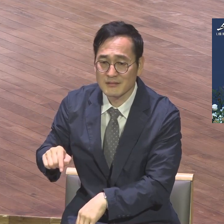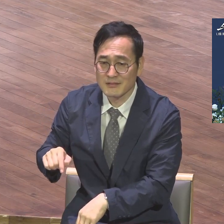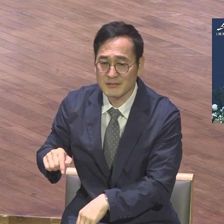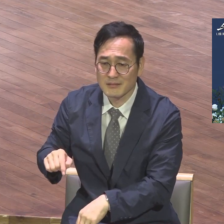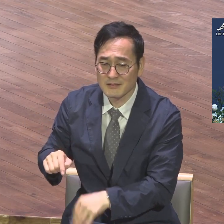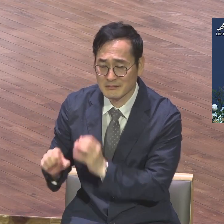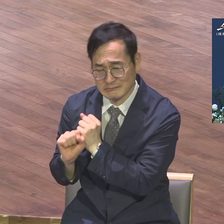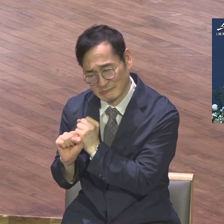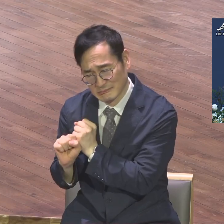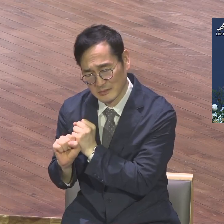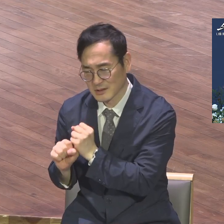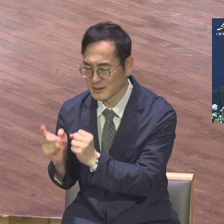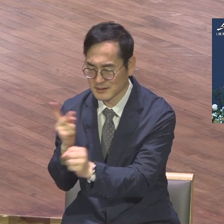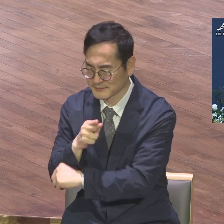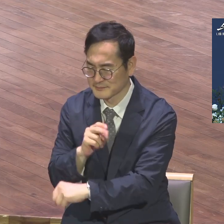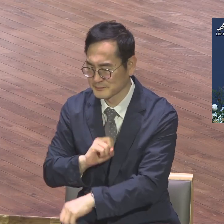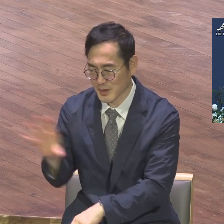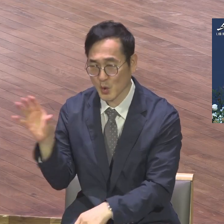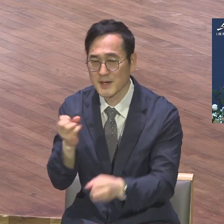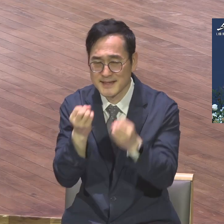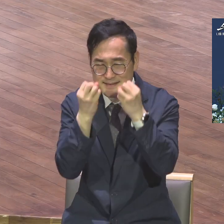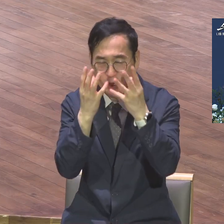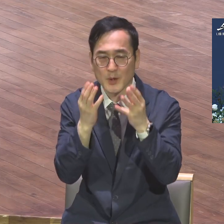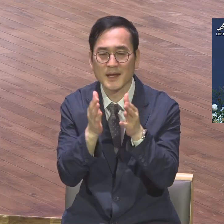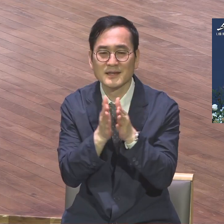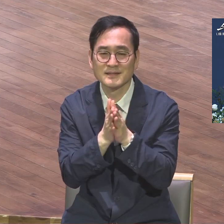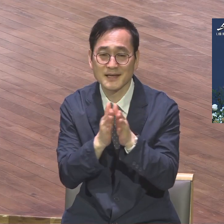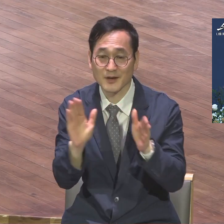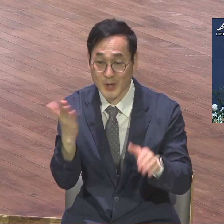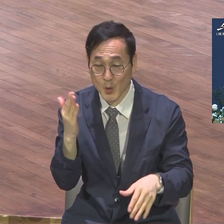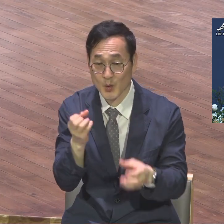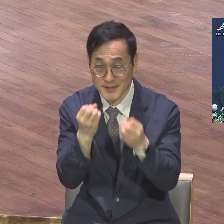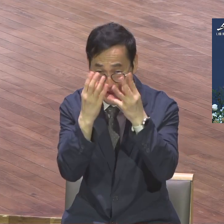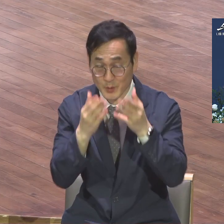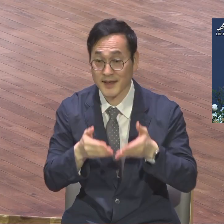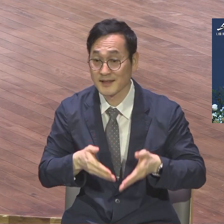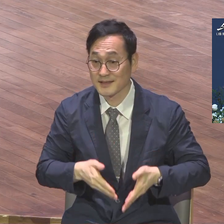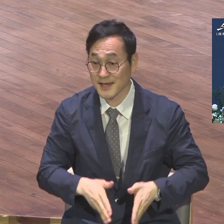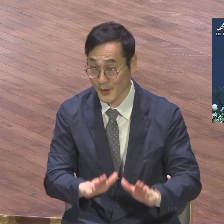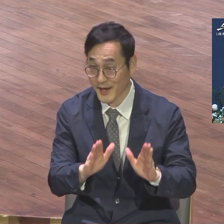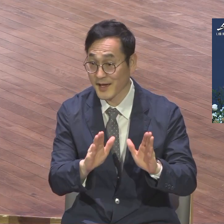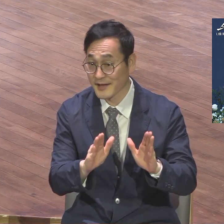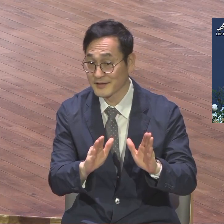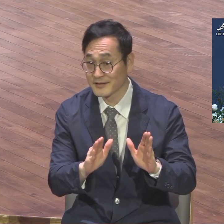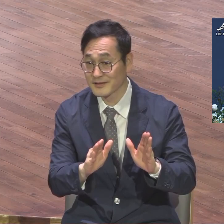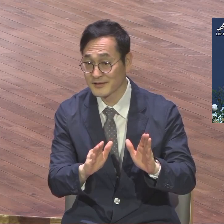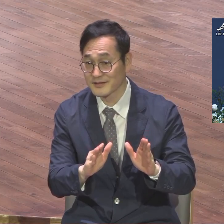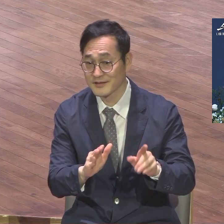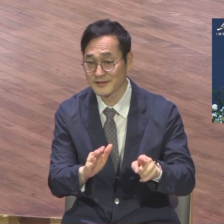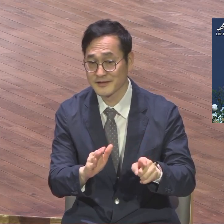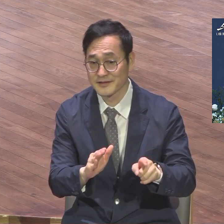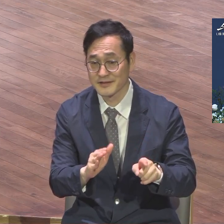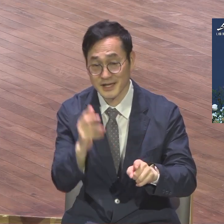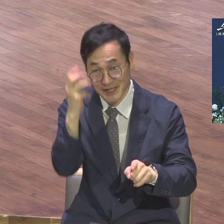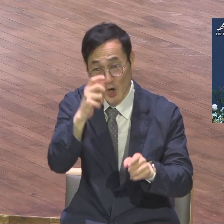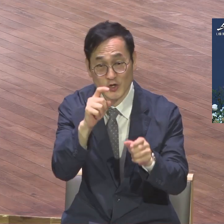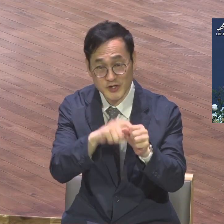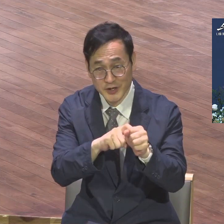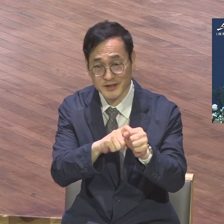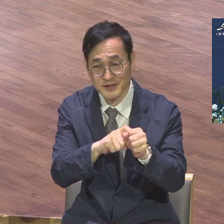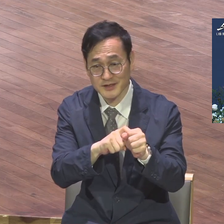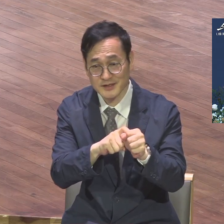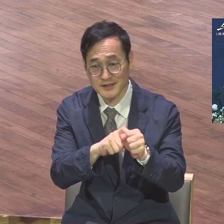새롭게 거듭난 하나님의 자녀에 걸맞는 그러한 삶을 살아야